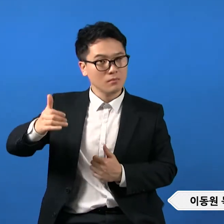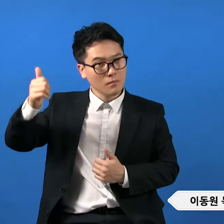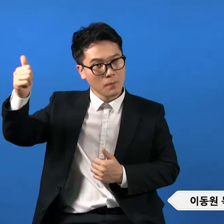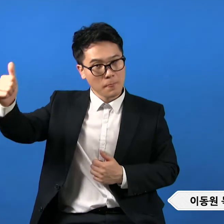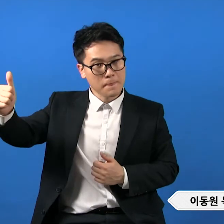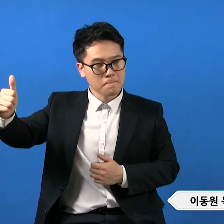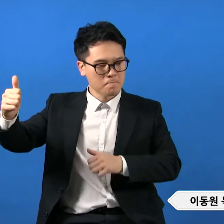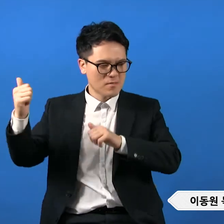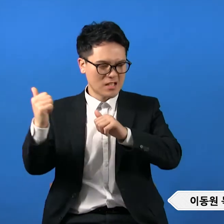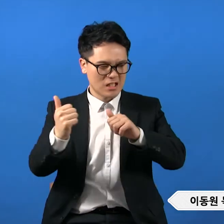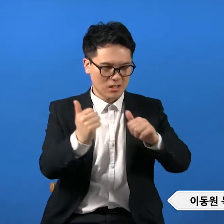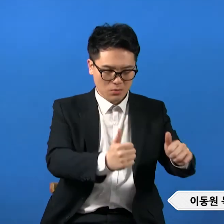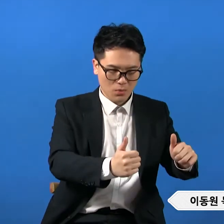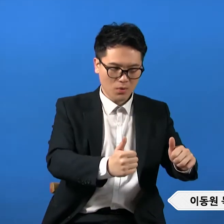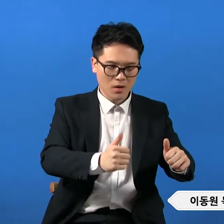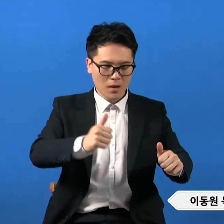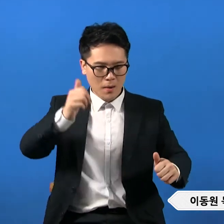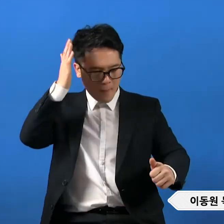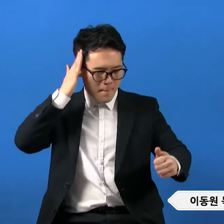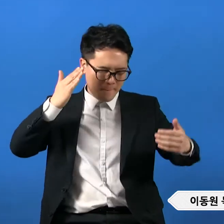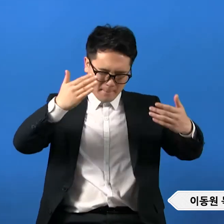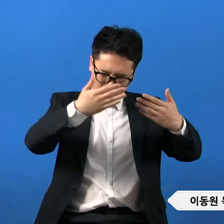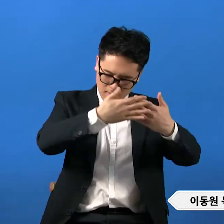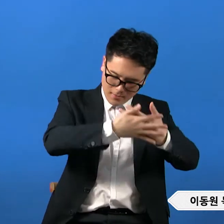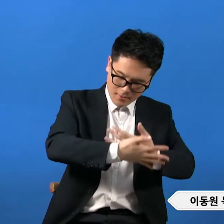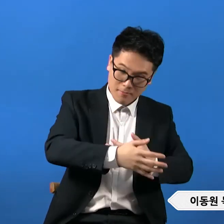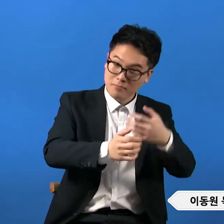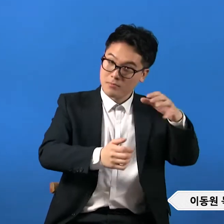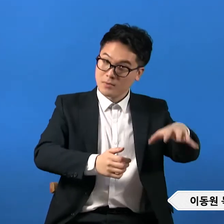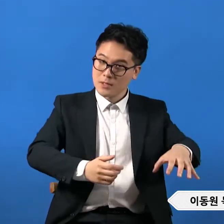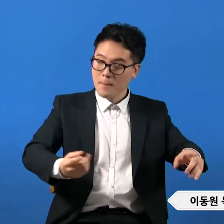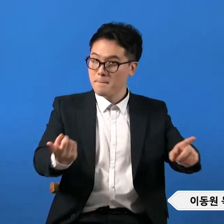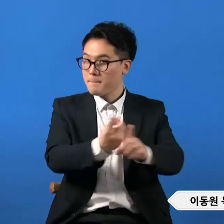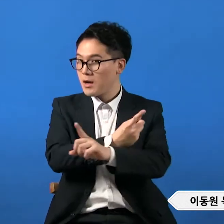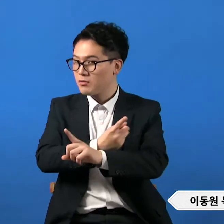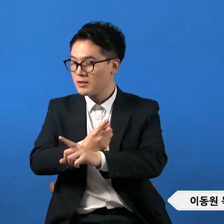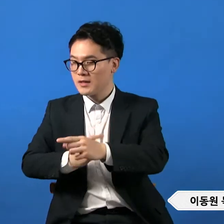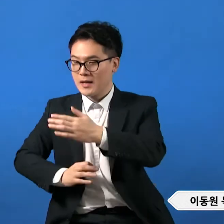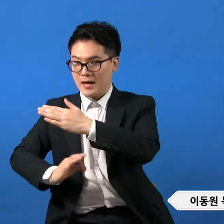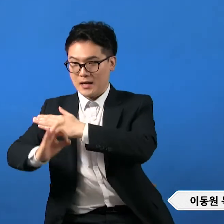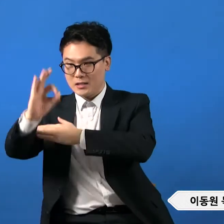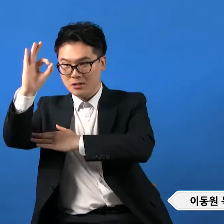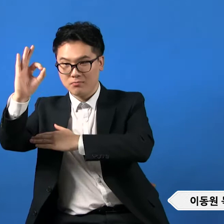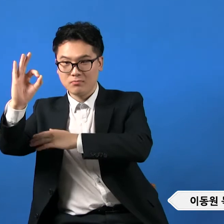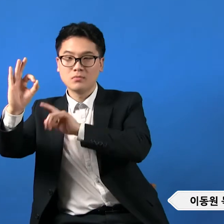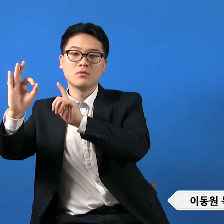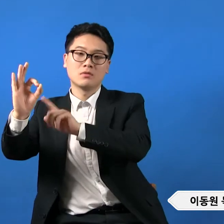하나님의 진노의 밤을 바꿀 수 있는 새벽의 열쇠, 그 새벽의 열쇠가 바로 하나님의 긍휼인